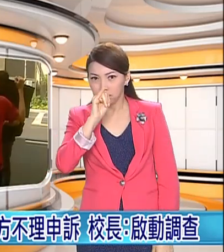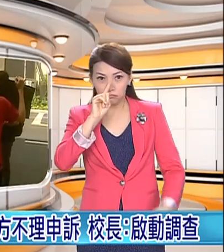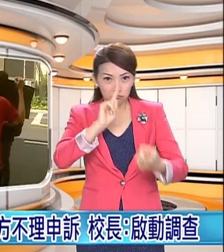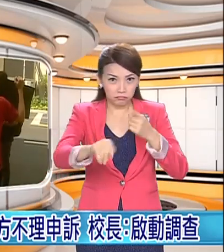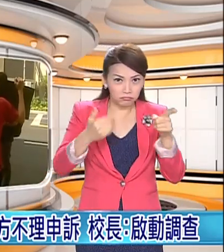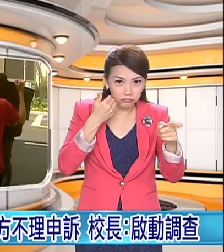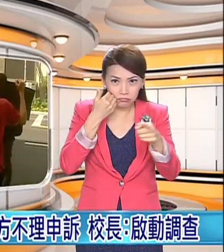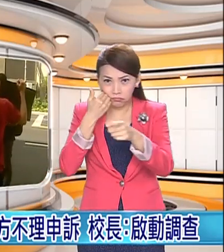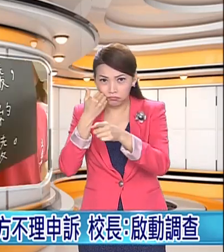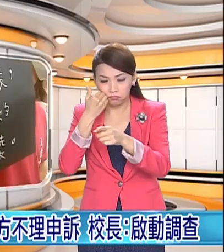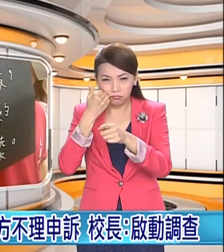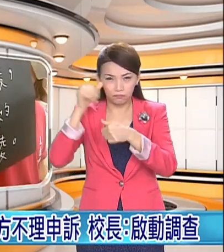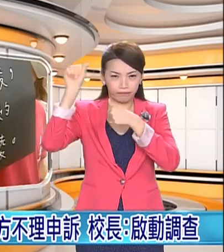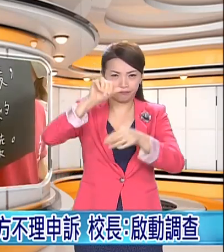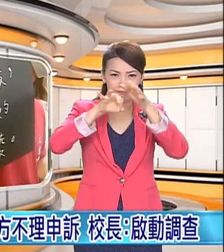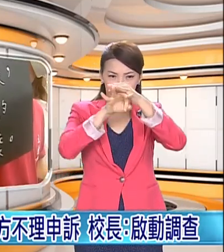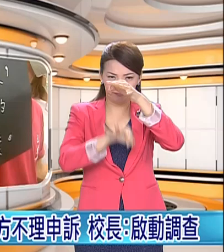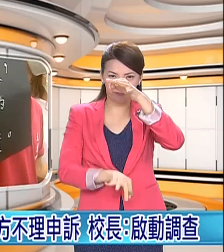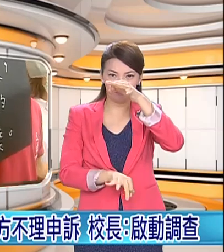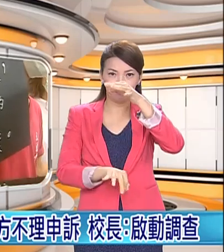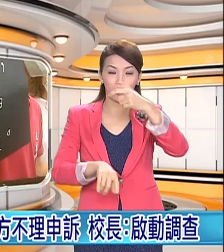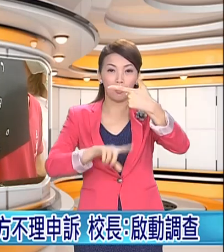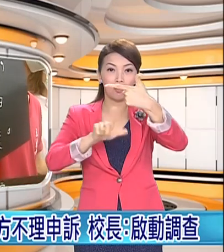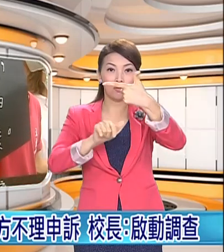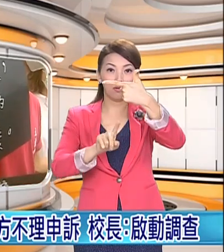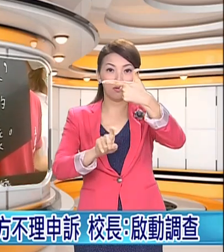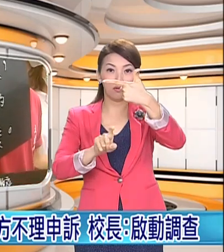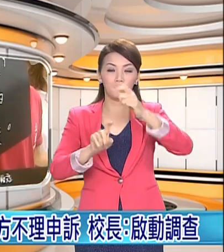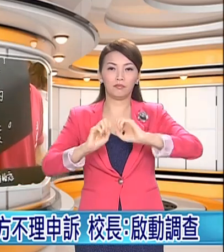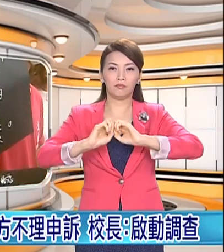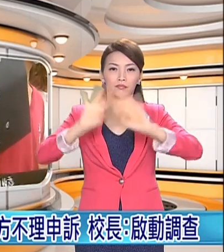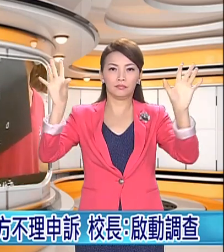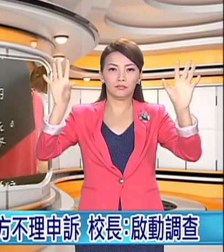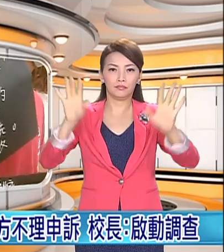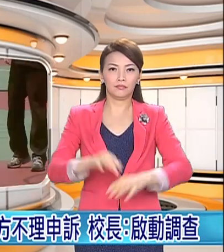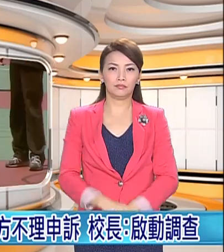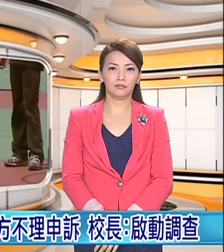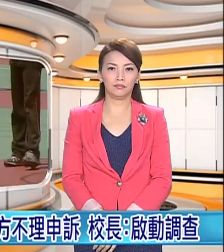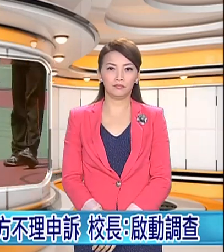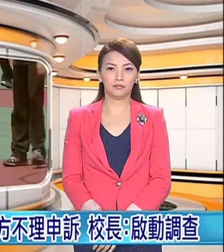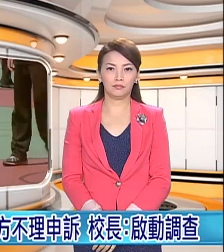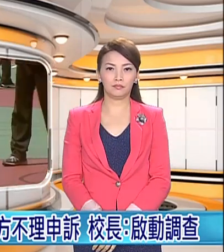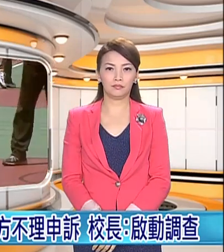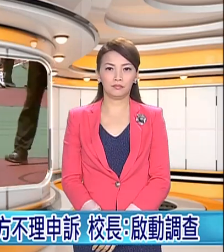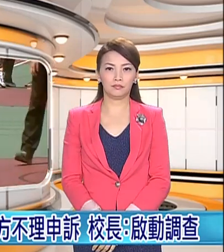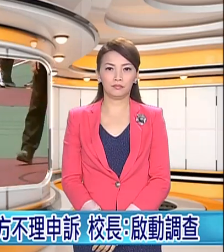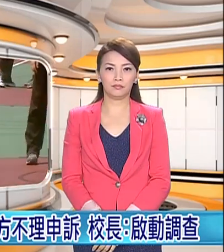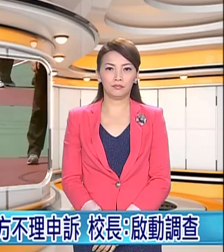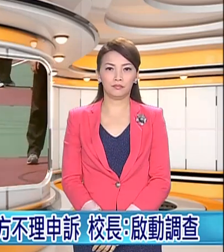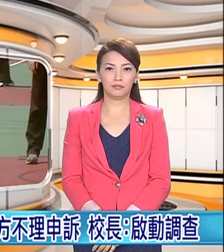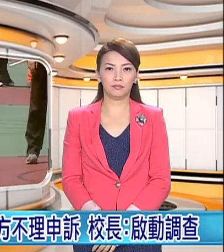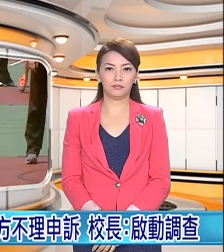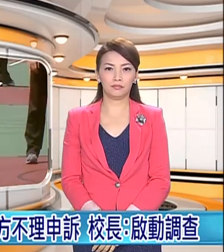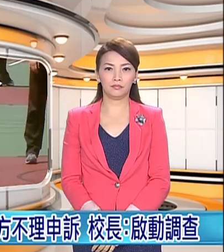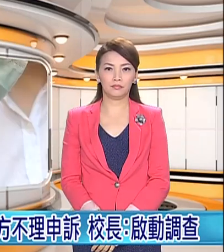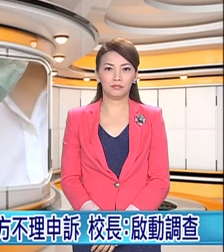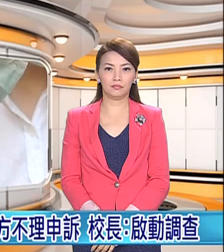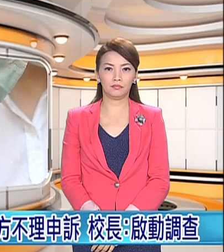开了性别平等委员会来进行调查，调查结果跟相关惩处将在6月11号之前